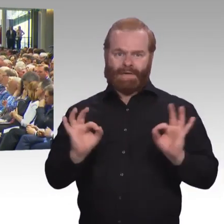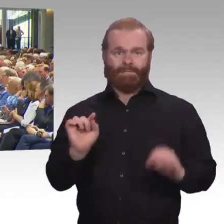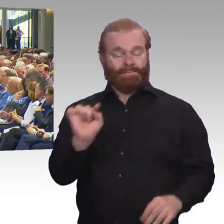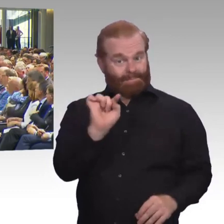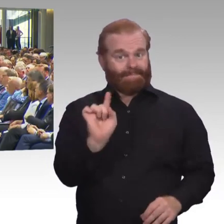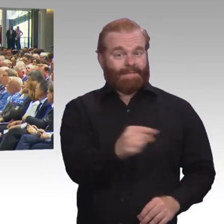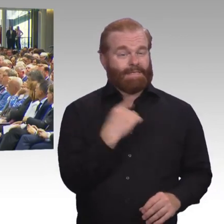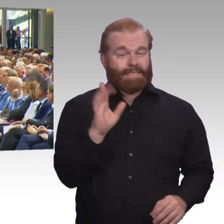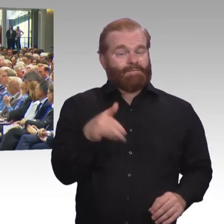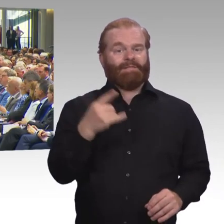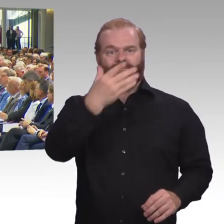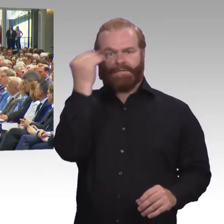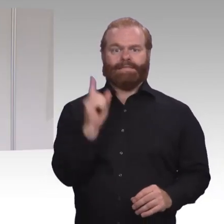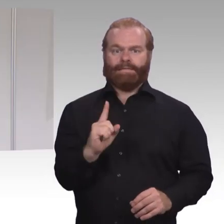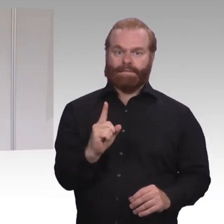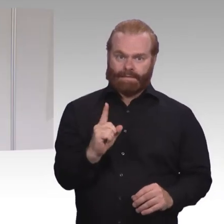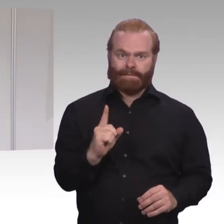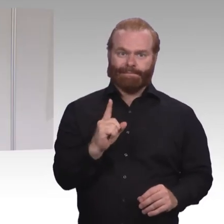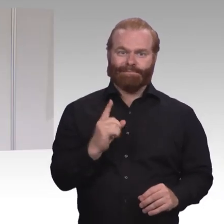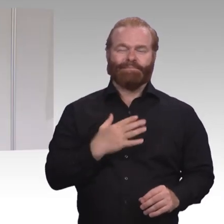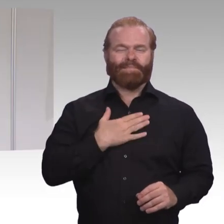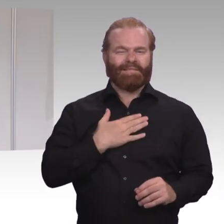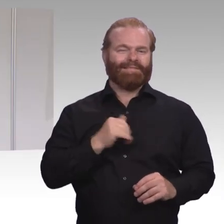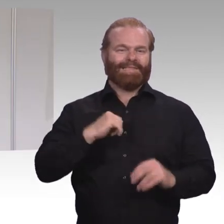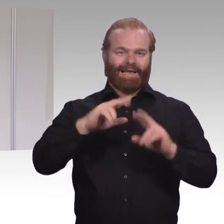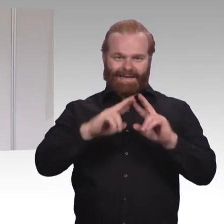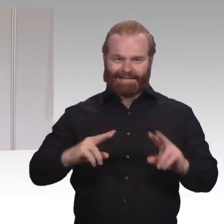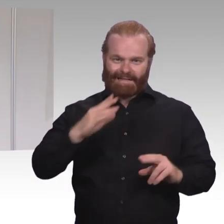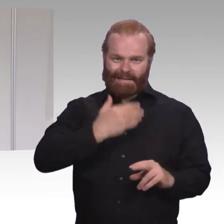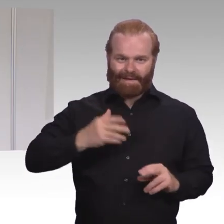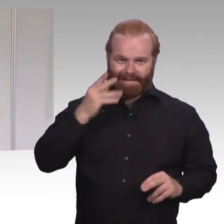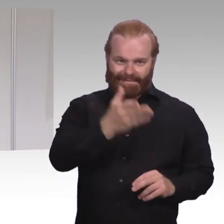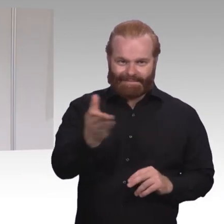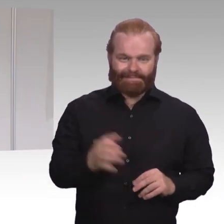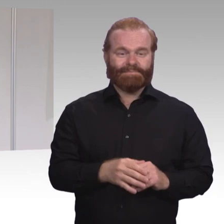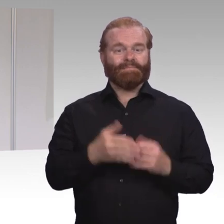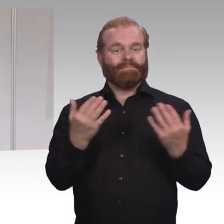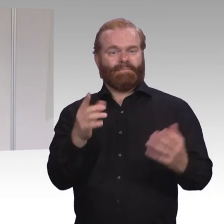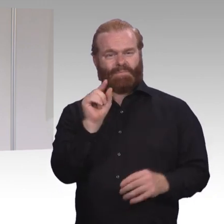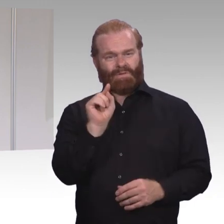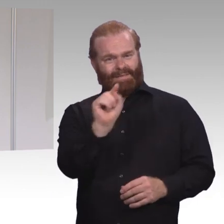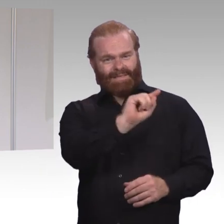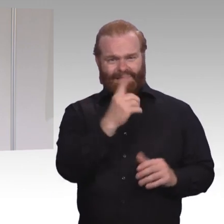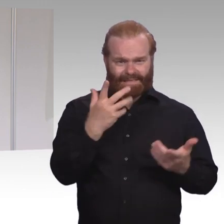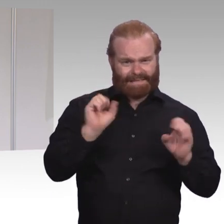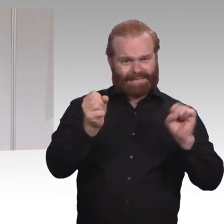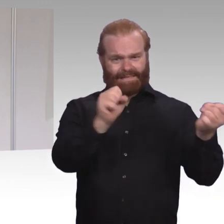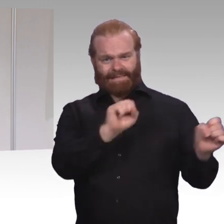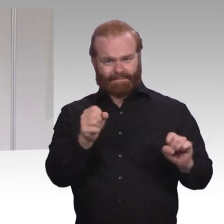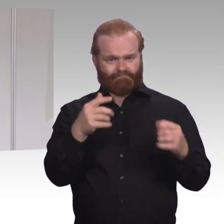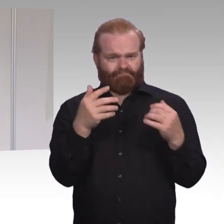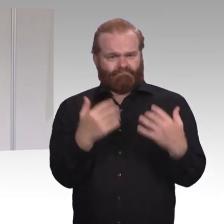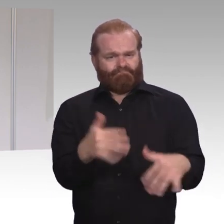Sie verkörpern damit ganz praktisch unseren vernetzten Ansatz von Friedenspolitik und sie verdienen